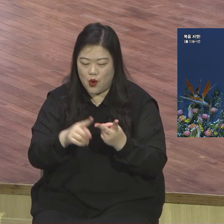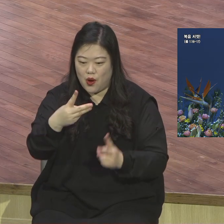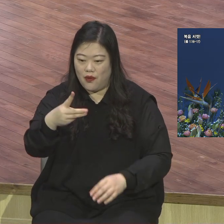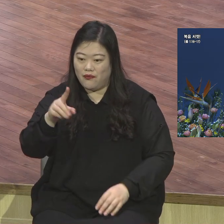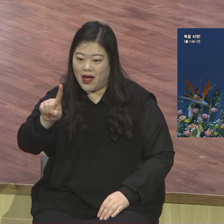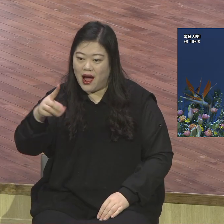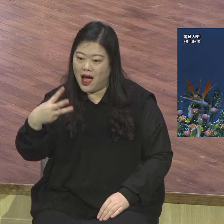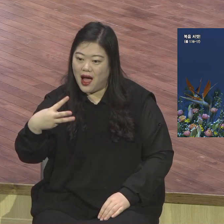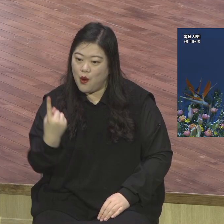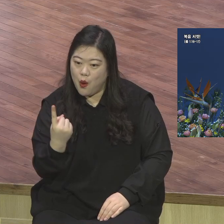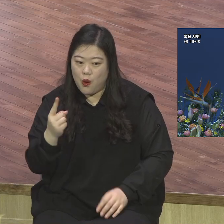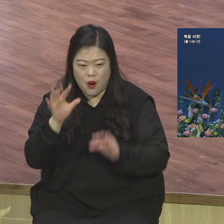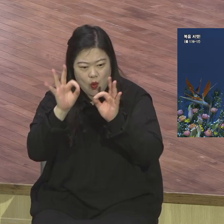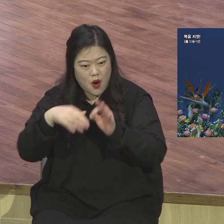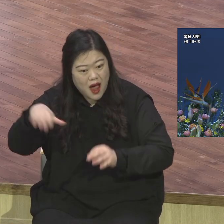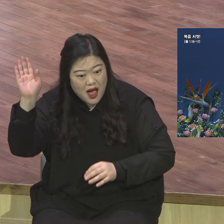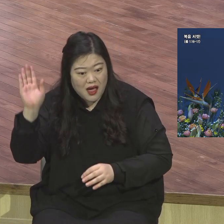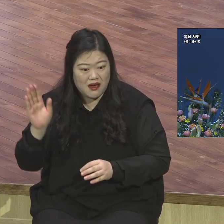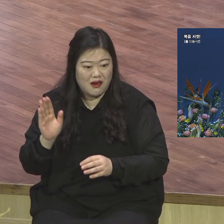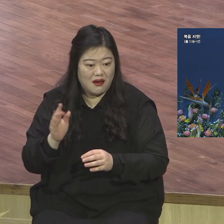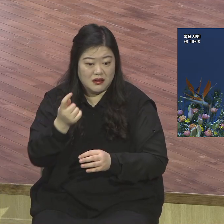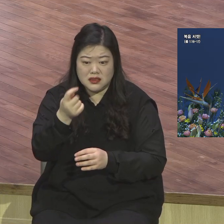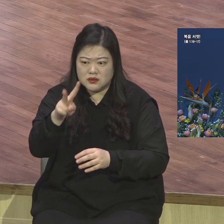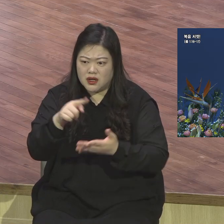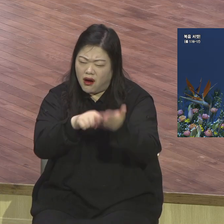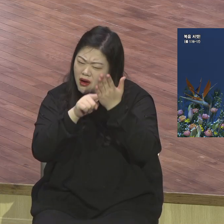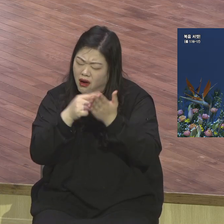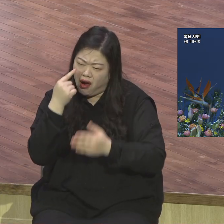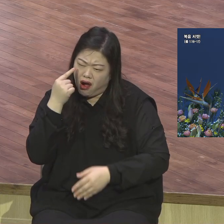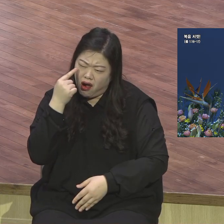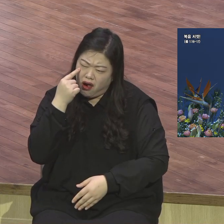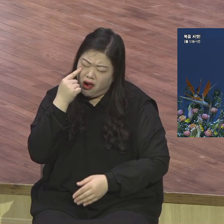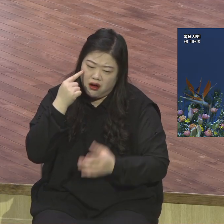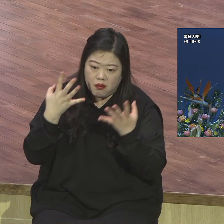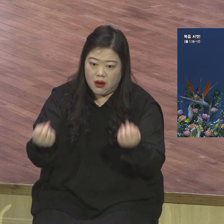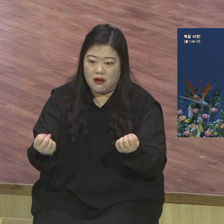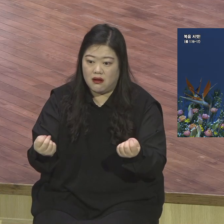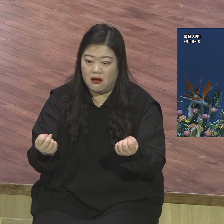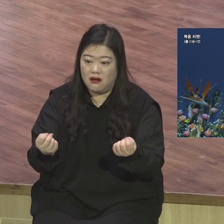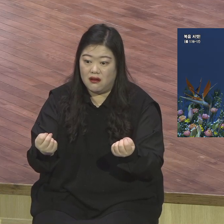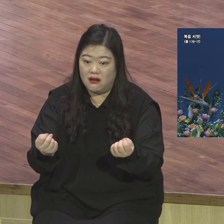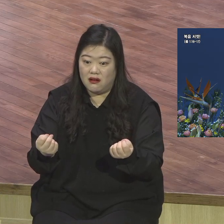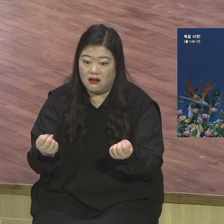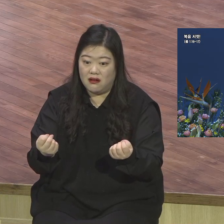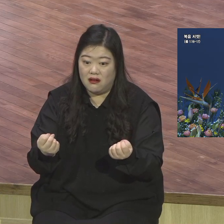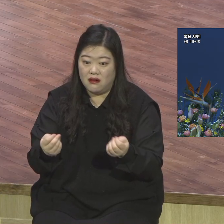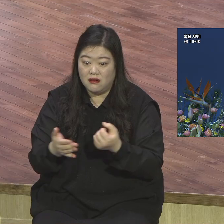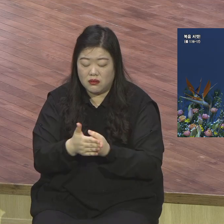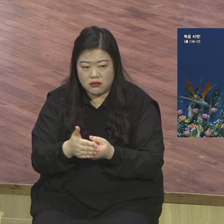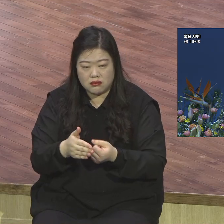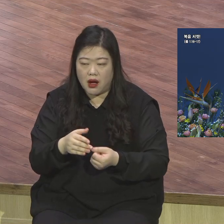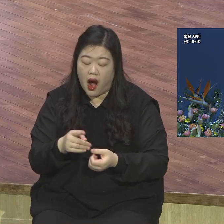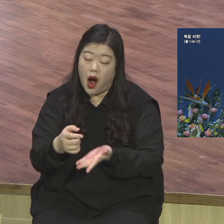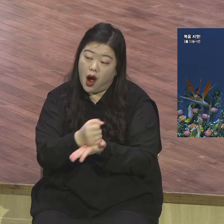가까이에서 많은 초련자들과 함께 그냥 점을 봐요.